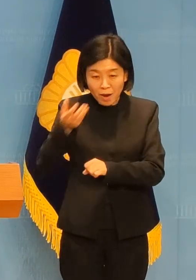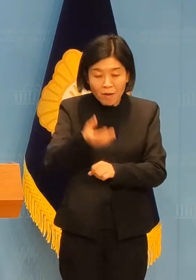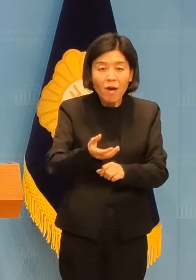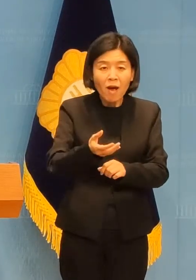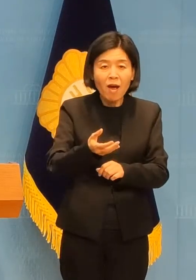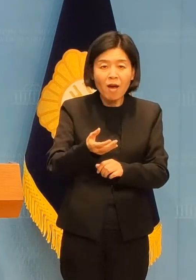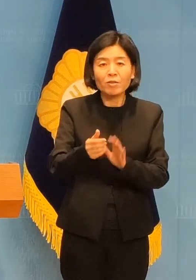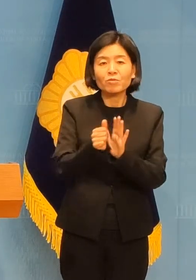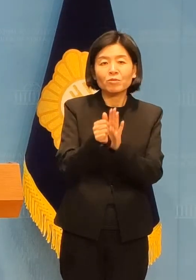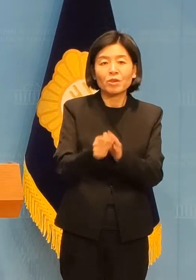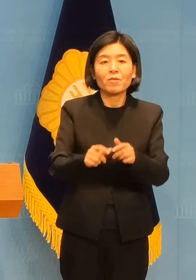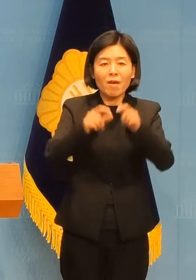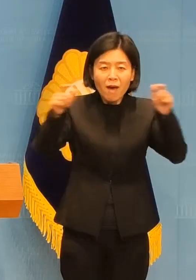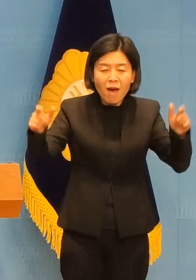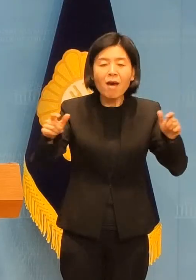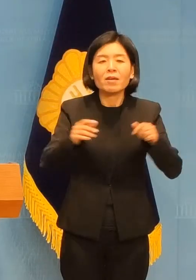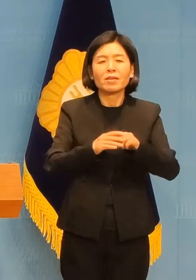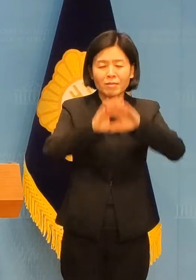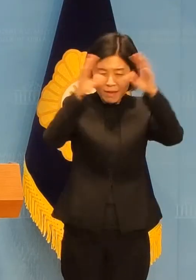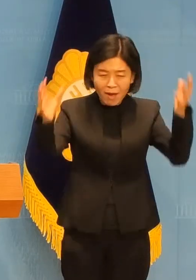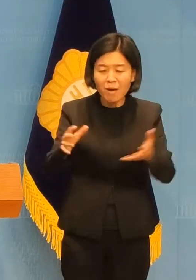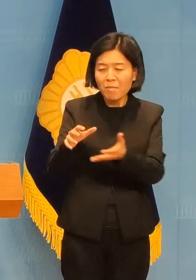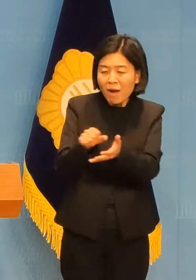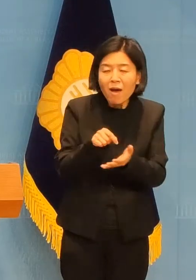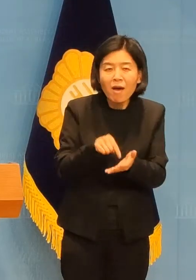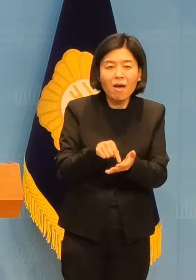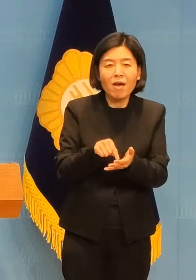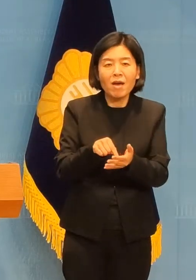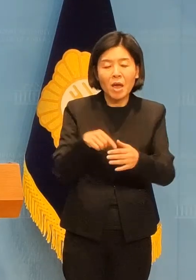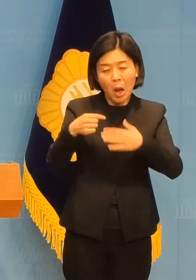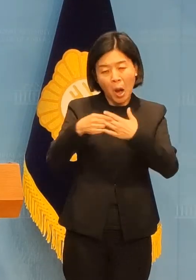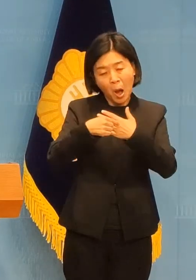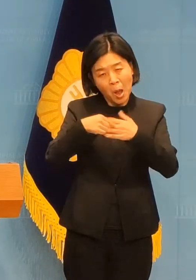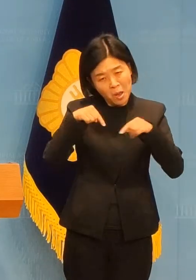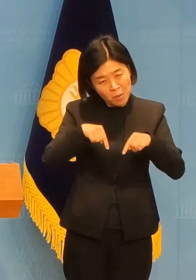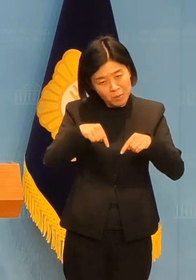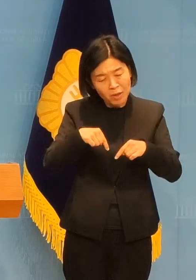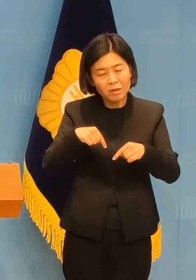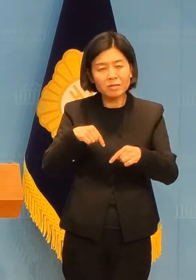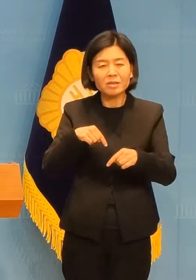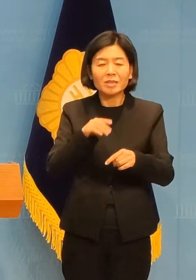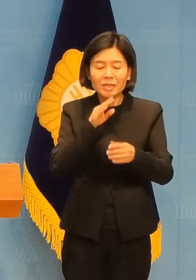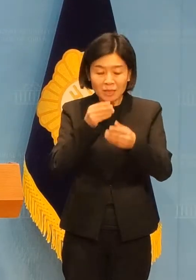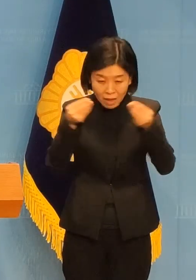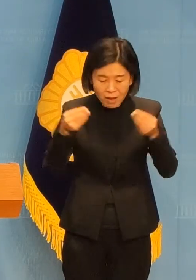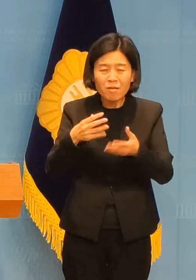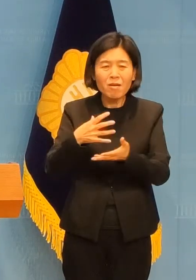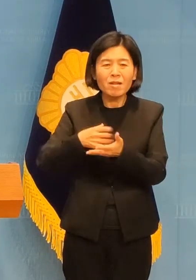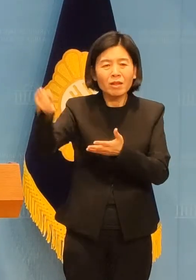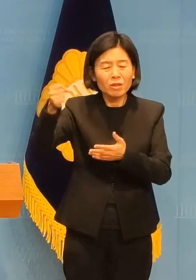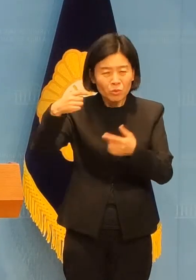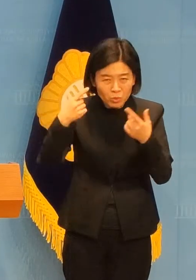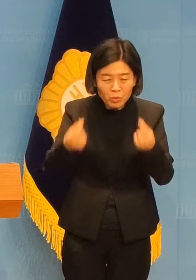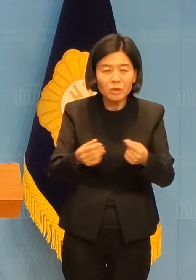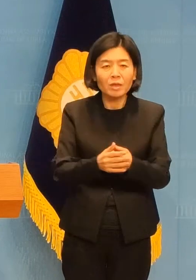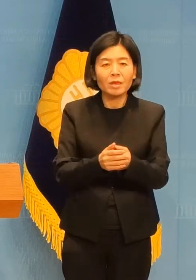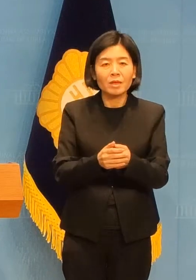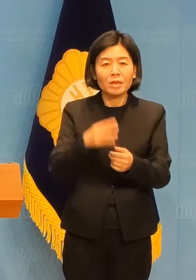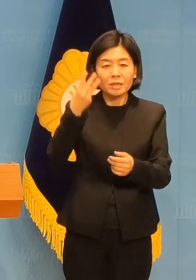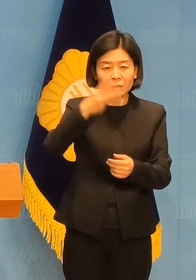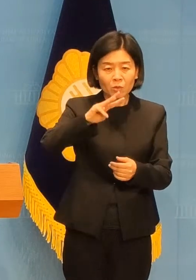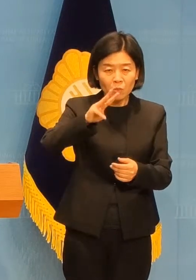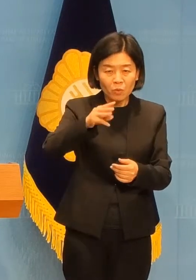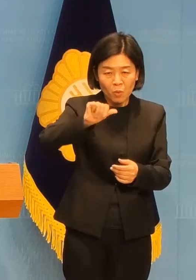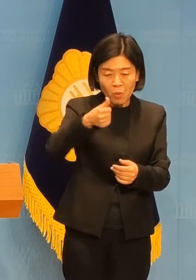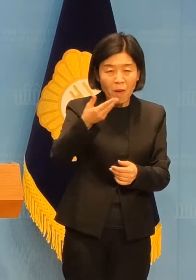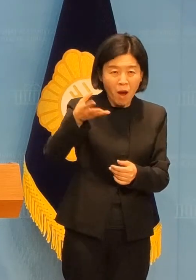미국의 한국 경제 약탈임을 다시 한번 확인했습니다. 3,500억 달러 대미 투자는 그대로 수용되었습니다.